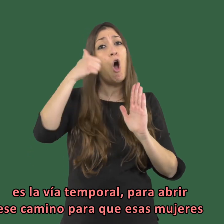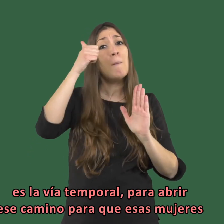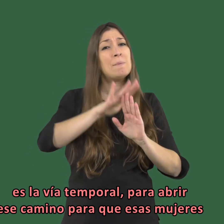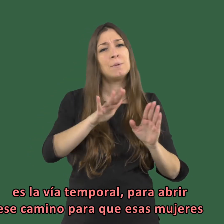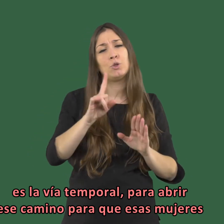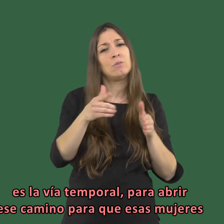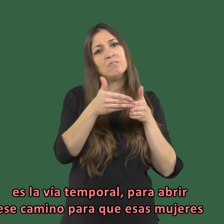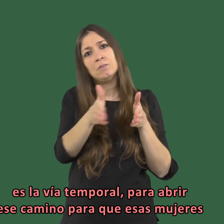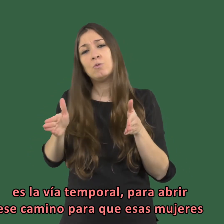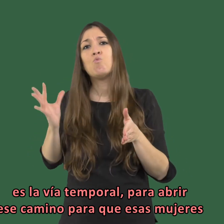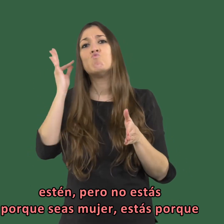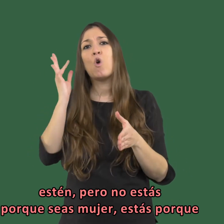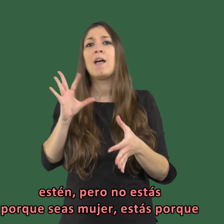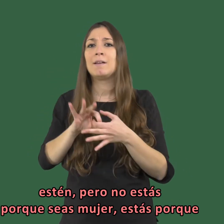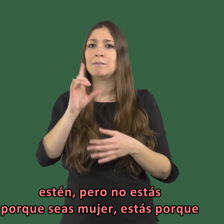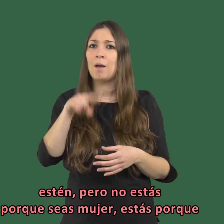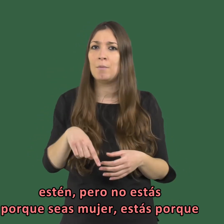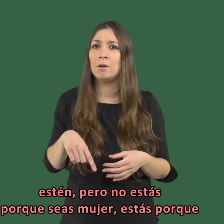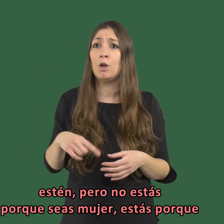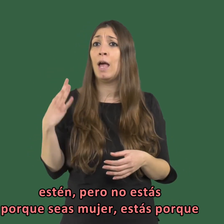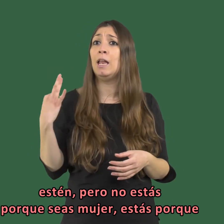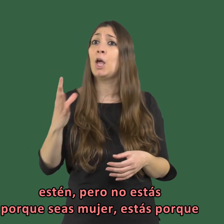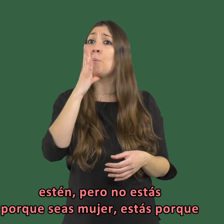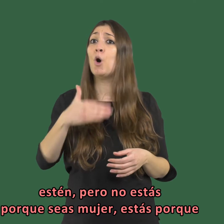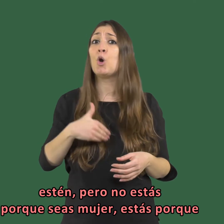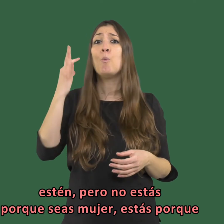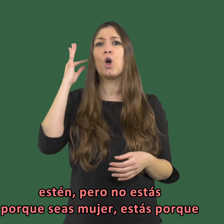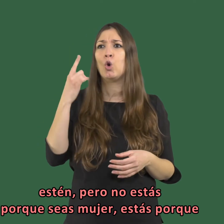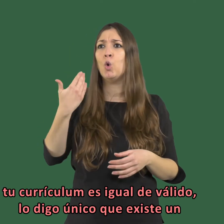ese camino para que esas mujeres estén, pero no estás porque seas mujer,